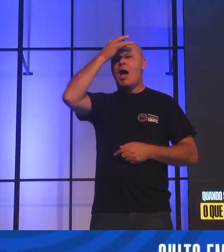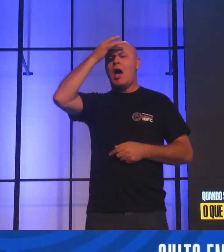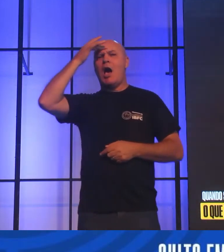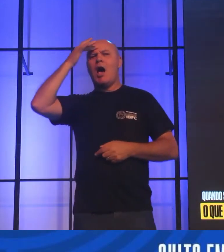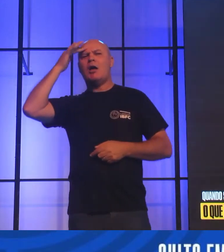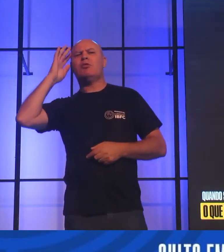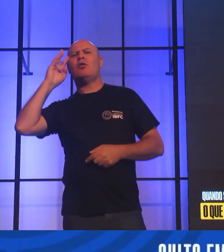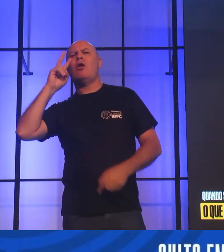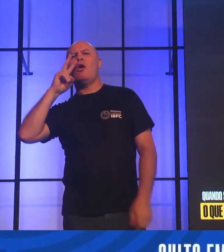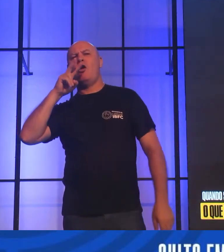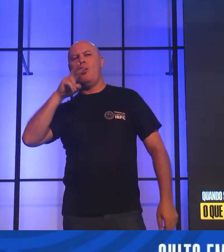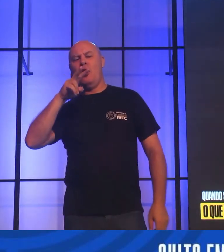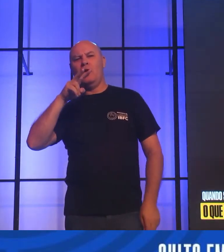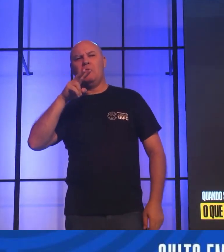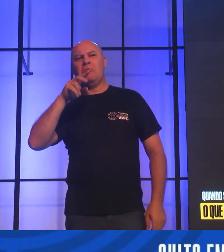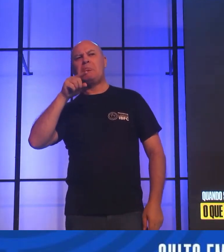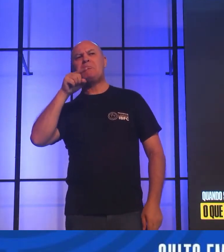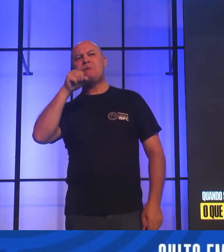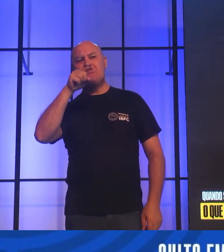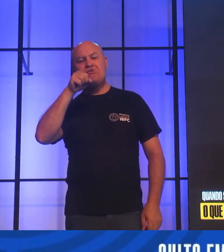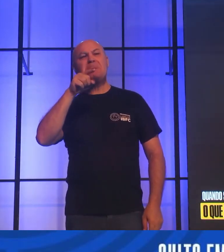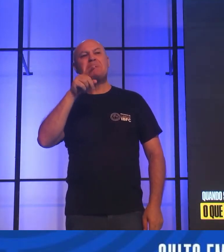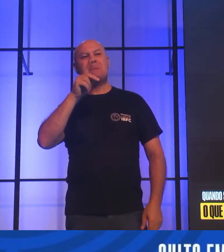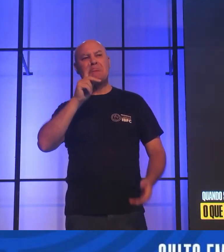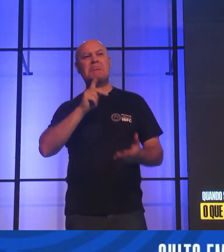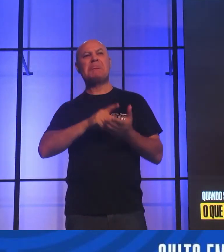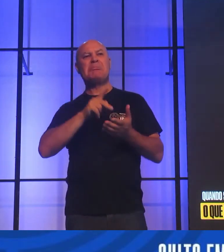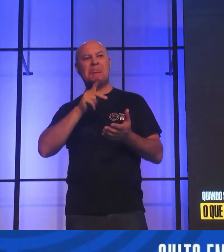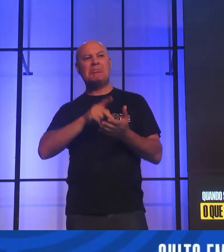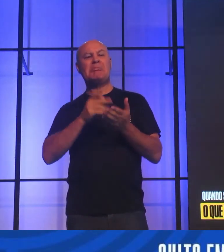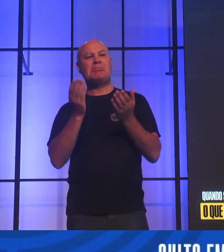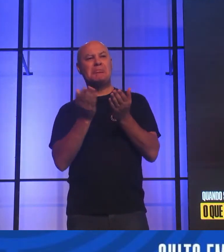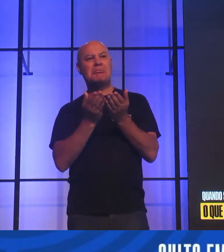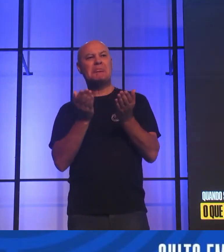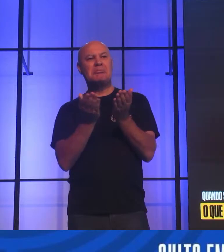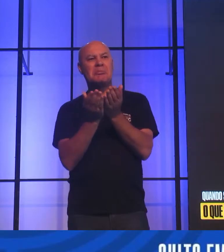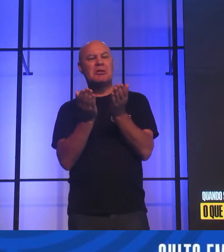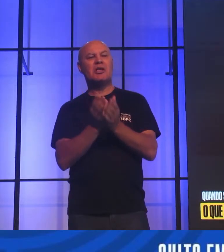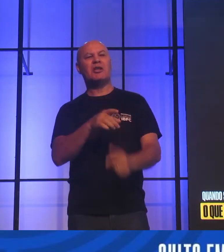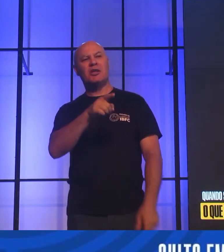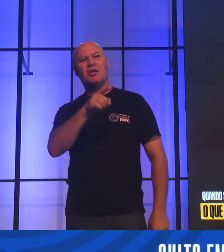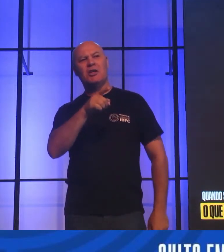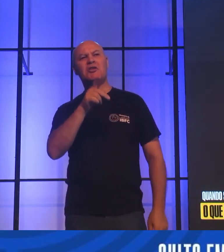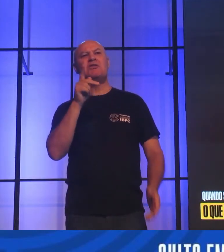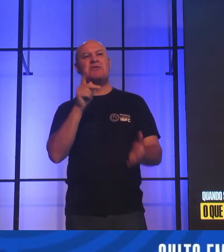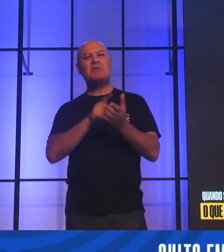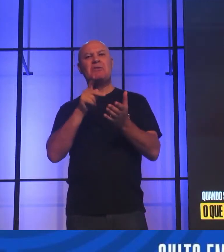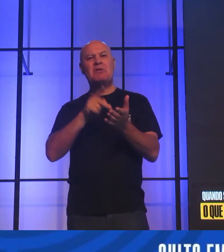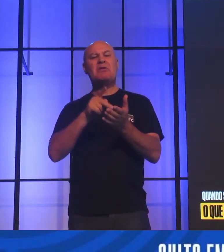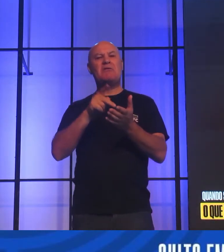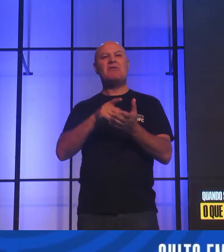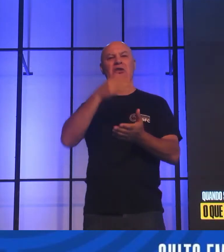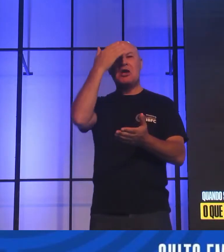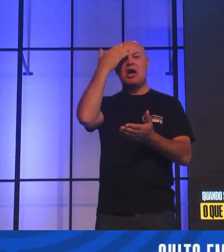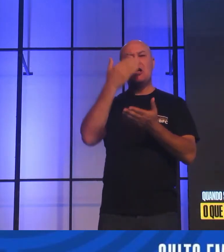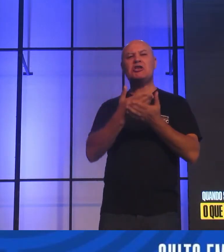essa pessoa, esse homem, essa mulher, confiam em Deus, acreditam em